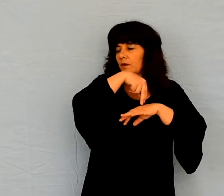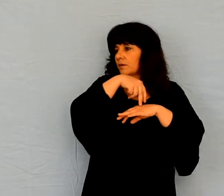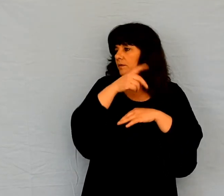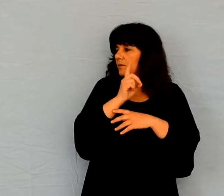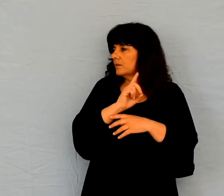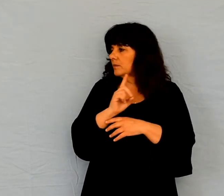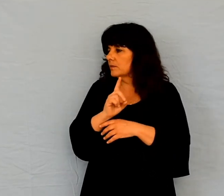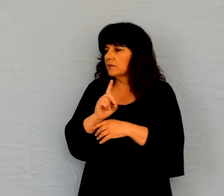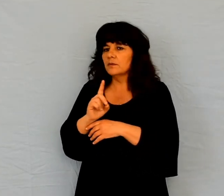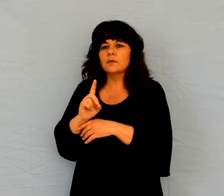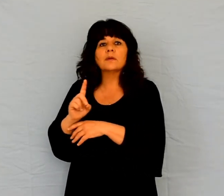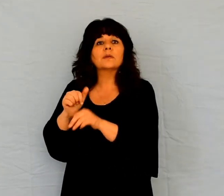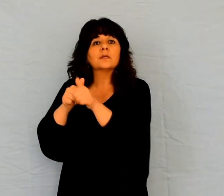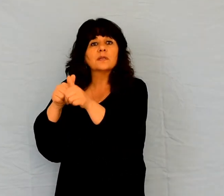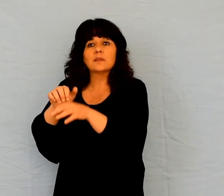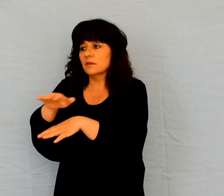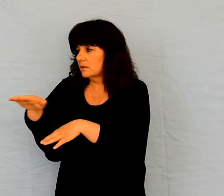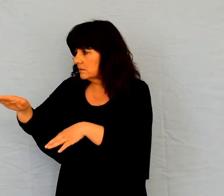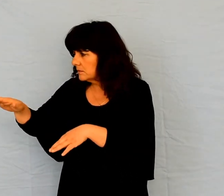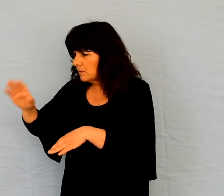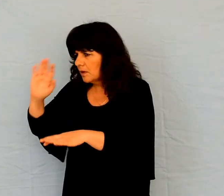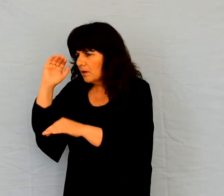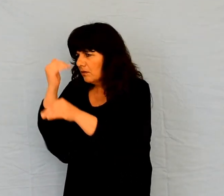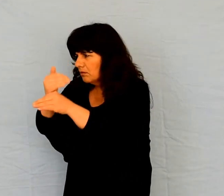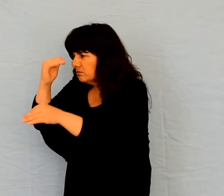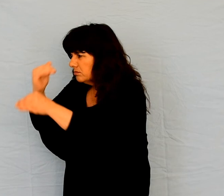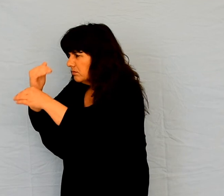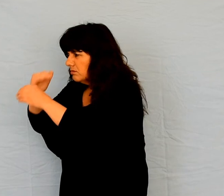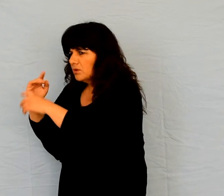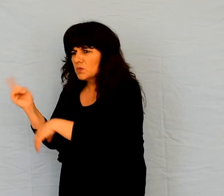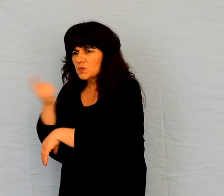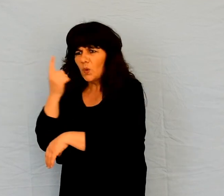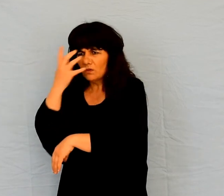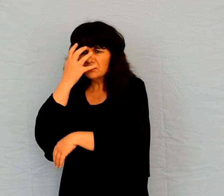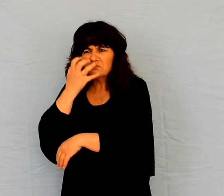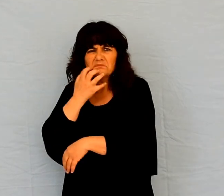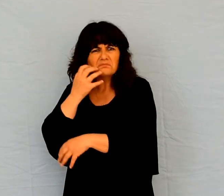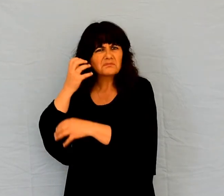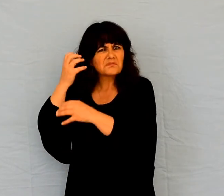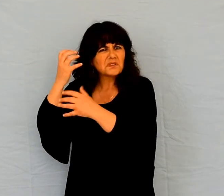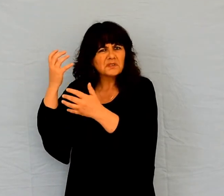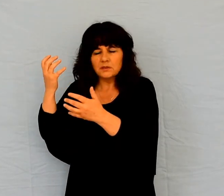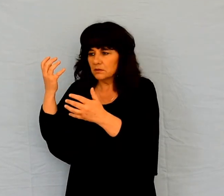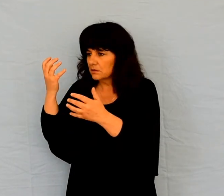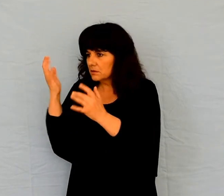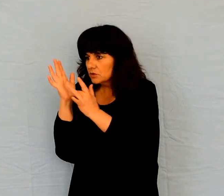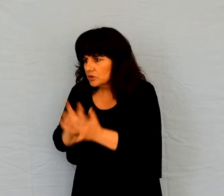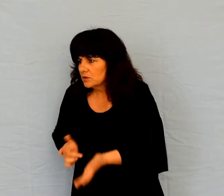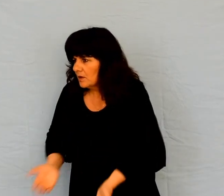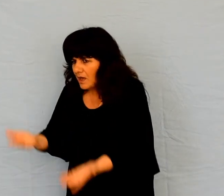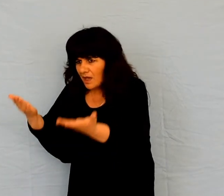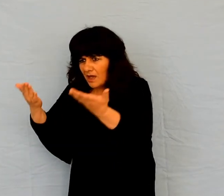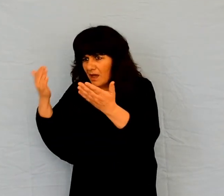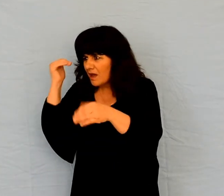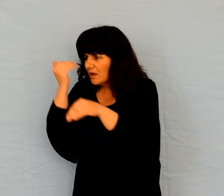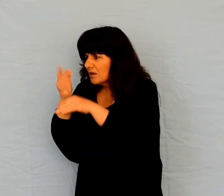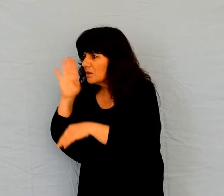tristesse. Il leur dit : « Pourquoi dormez-vous ? Relevez-vous et priez pour ne pas entrer en tentation. »